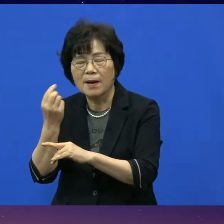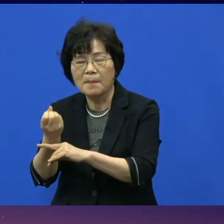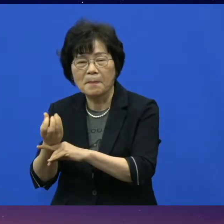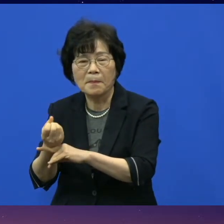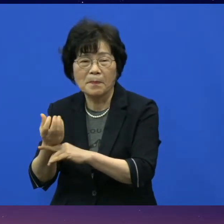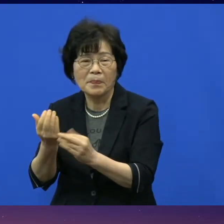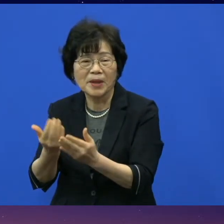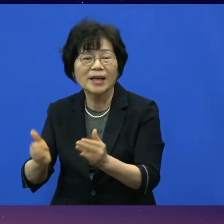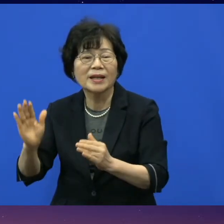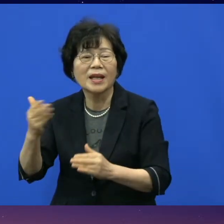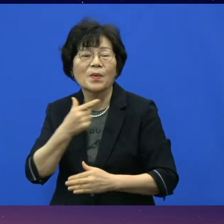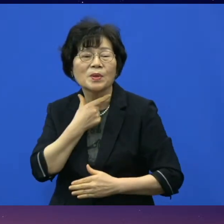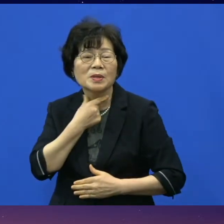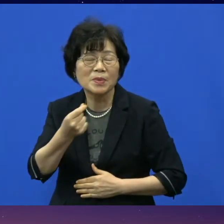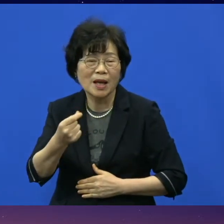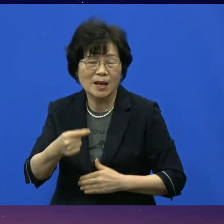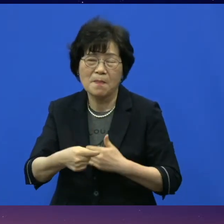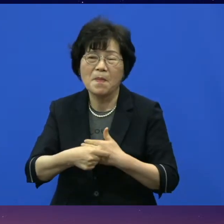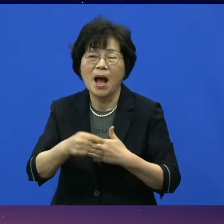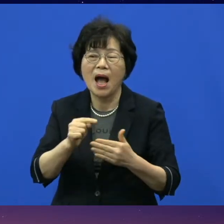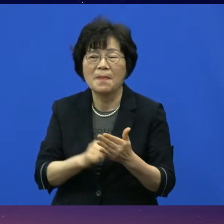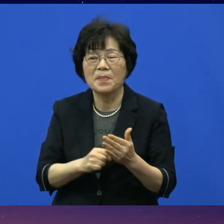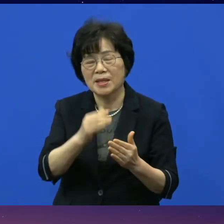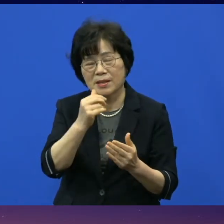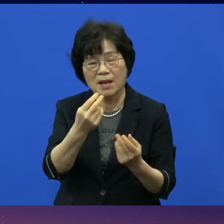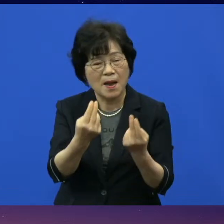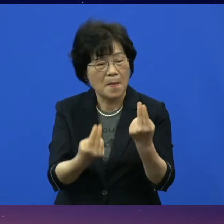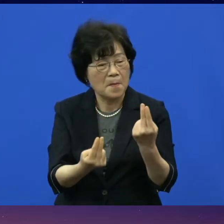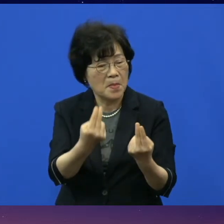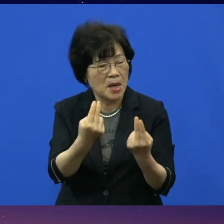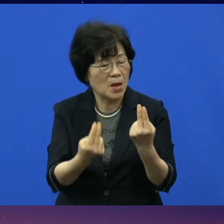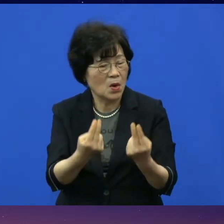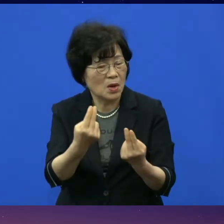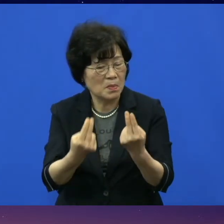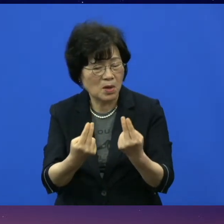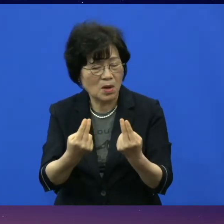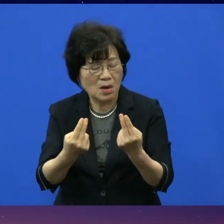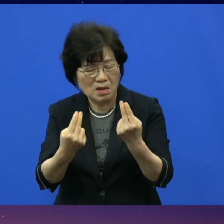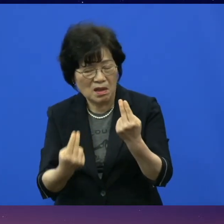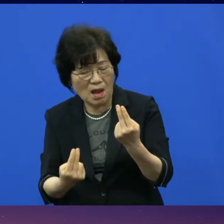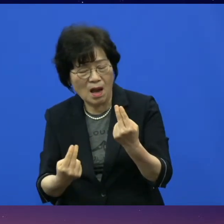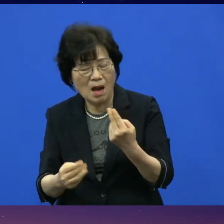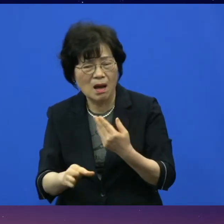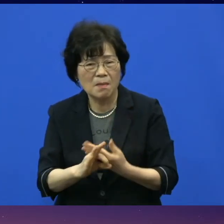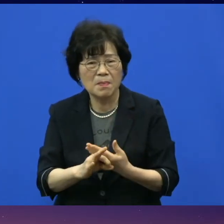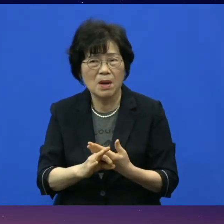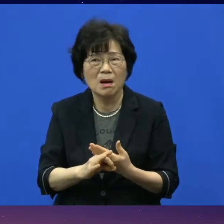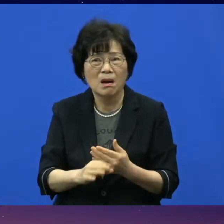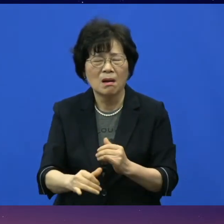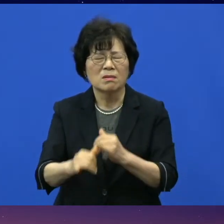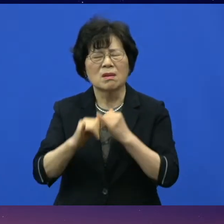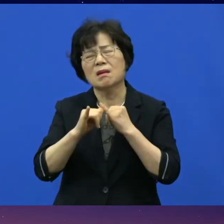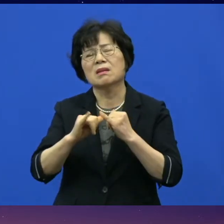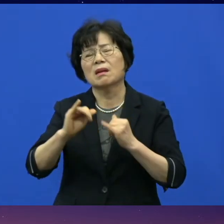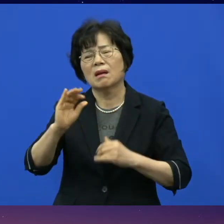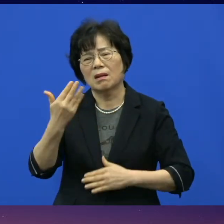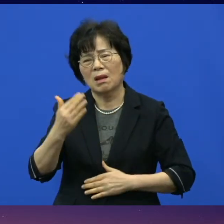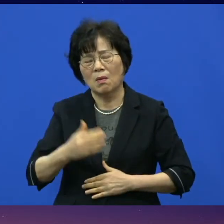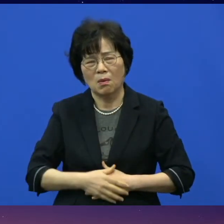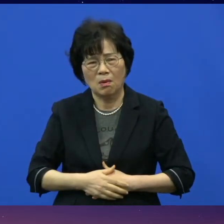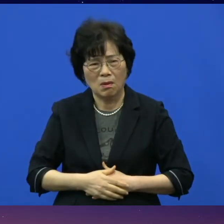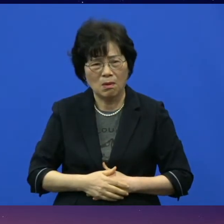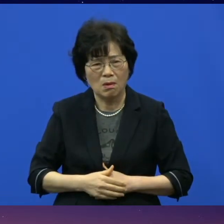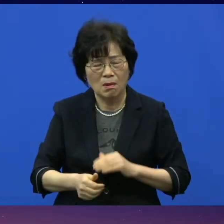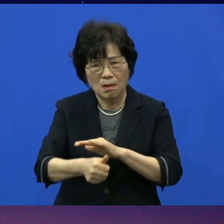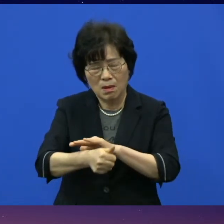이왕이면 좋은 그릇이 좋은 것 아닌가. 그래서 비교하고 경쟁하고, 그 경쟁에서 실패하면 절망감에 빠지고 열등감에